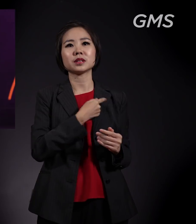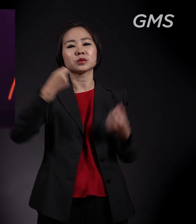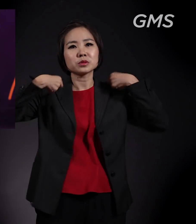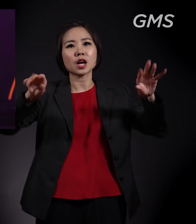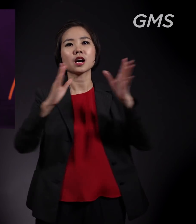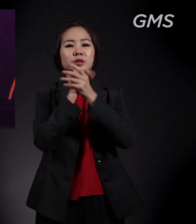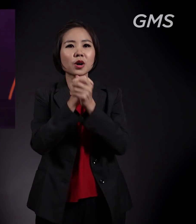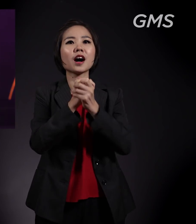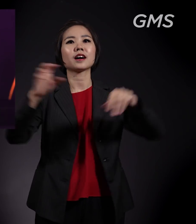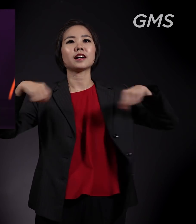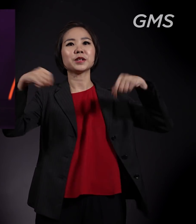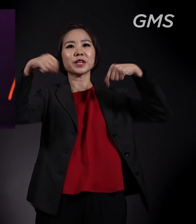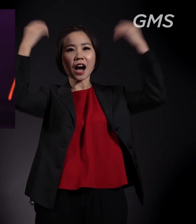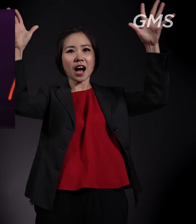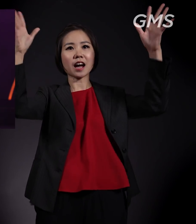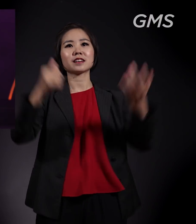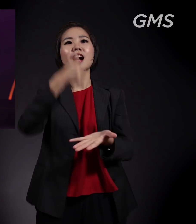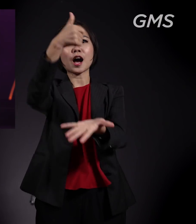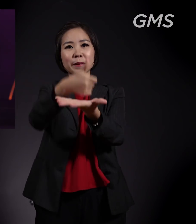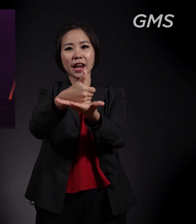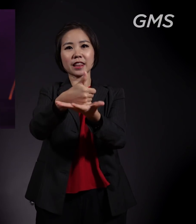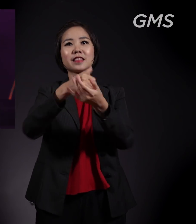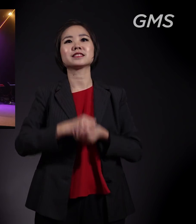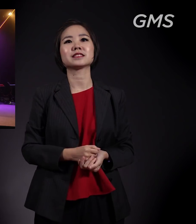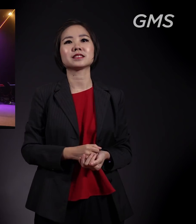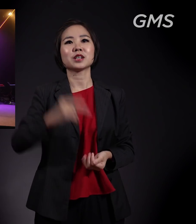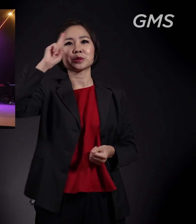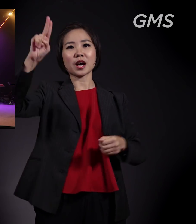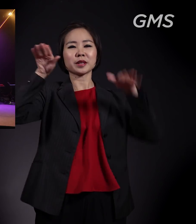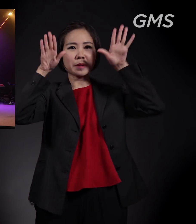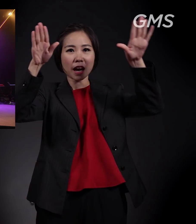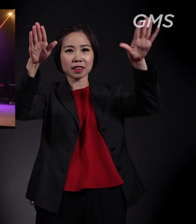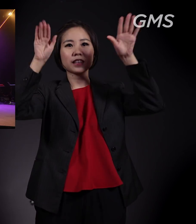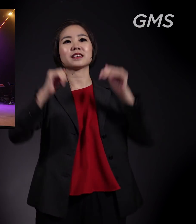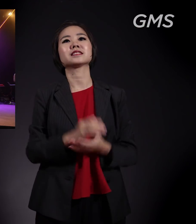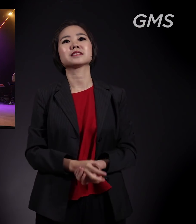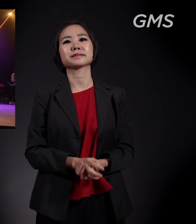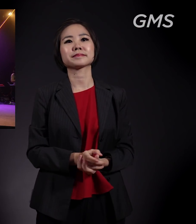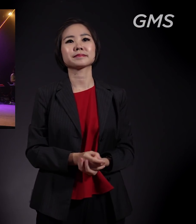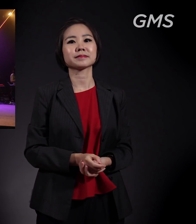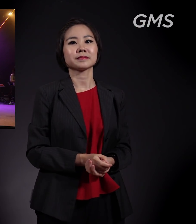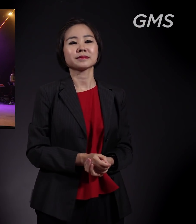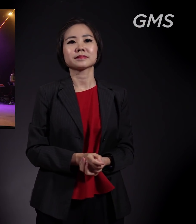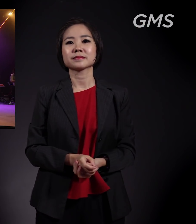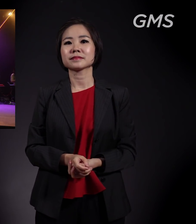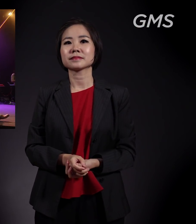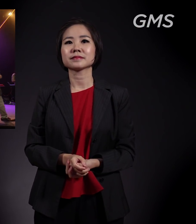semua. Haleluya. Amin. Tuhan memberkati.